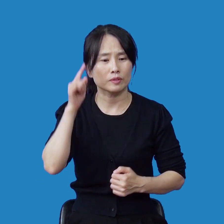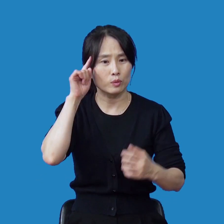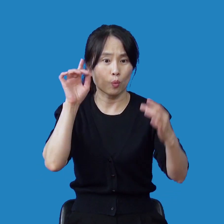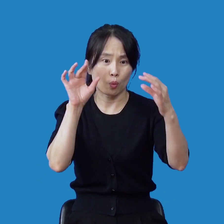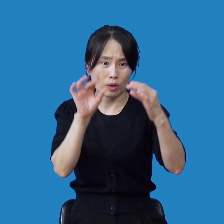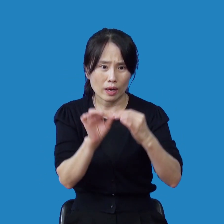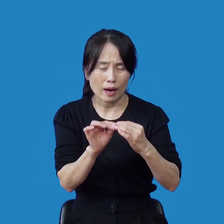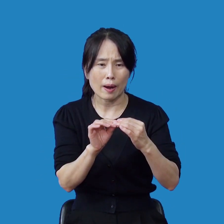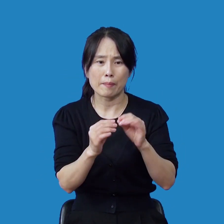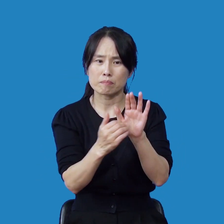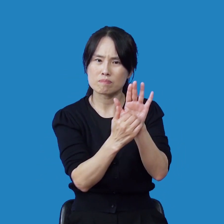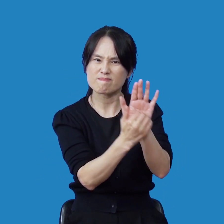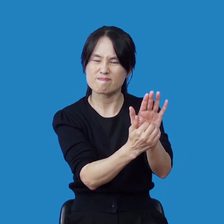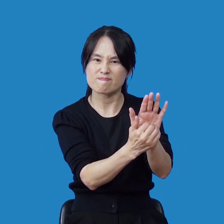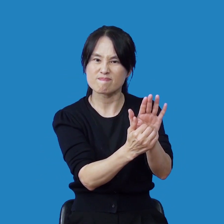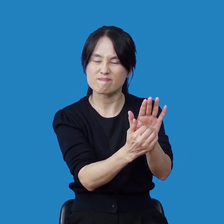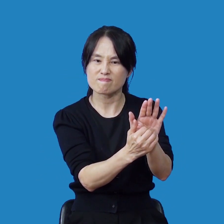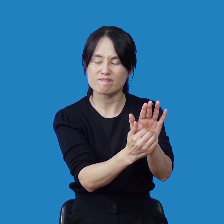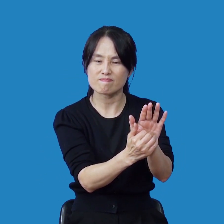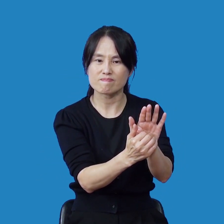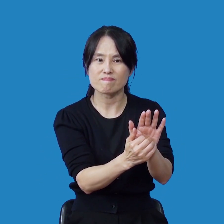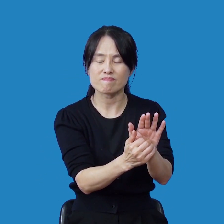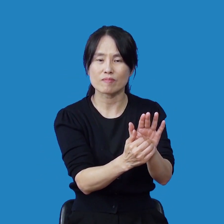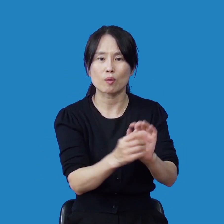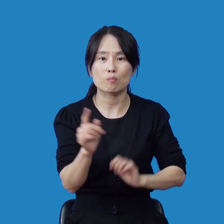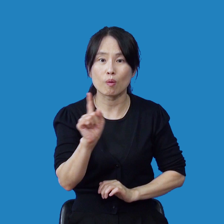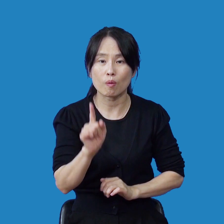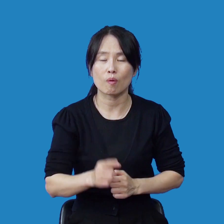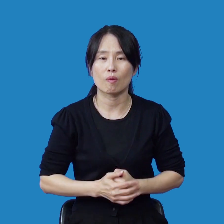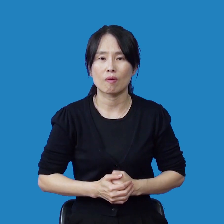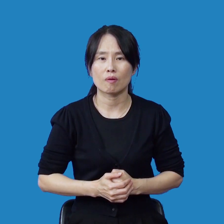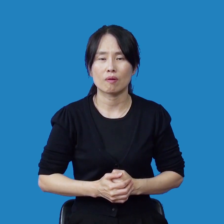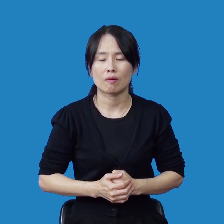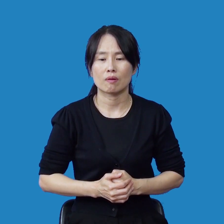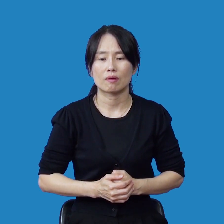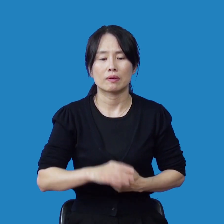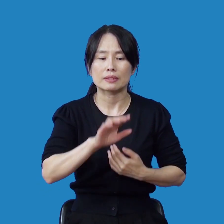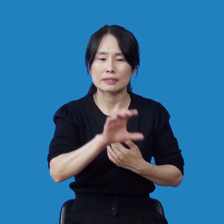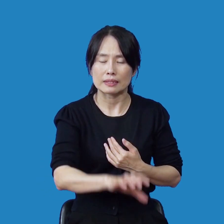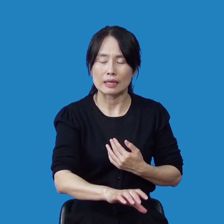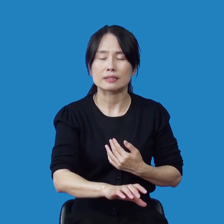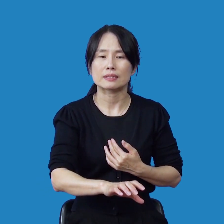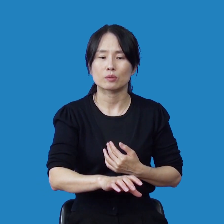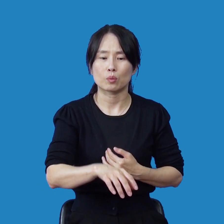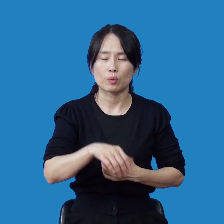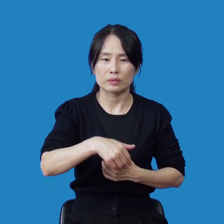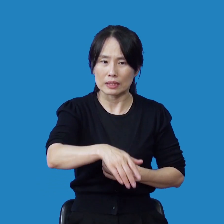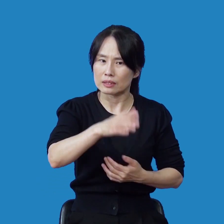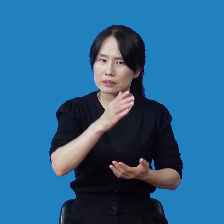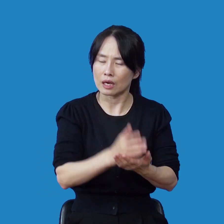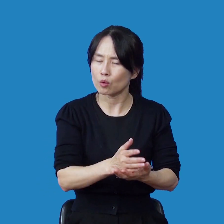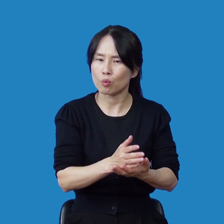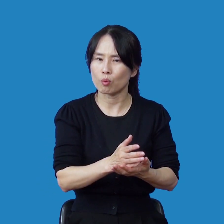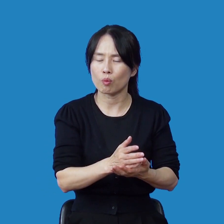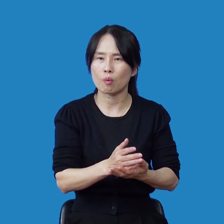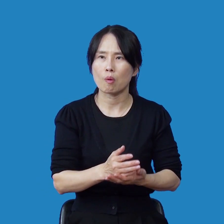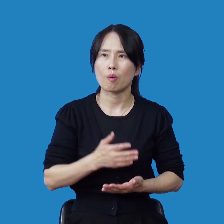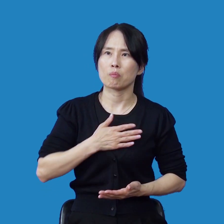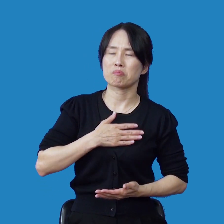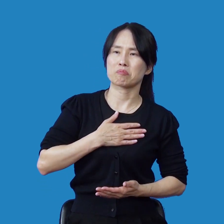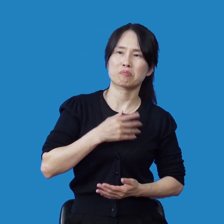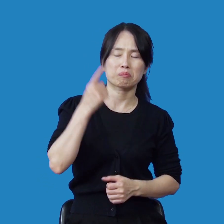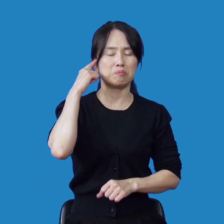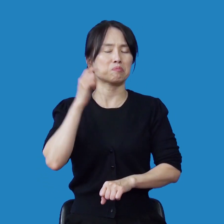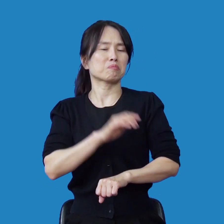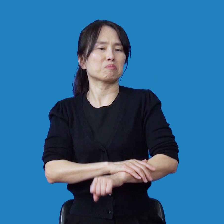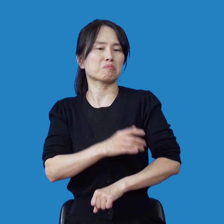공감을 가로막는 최대의 적은 뭐죠? 낮은 데 내려가지는 않고 스스로 지혜 있는 채